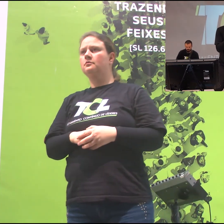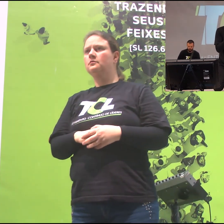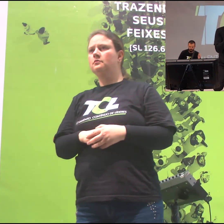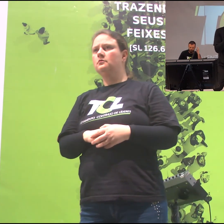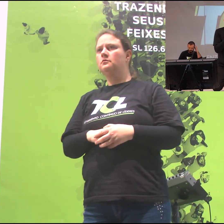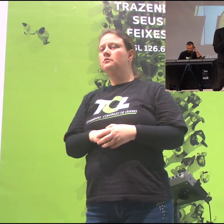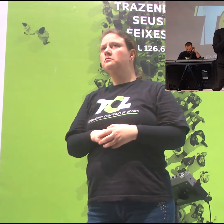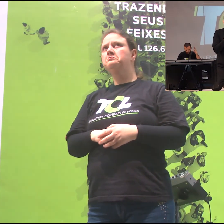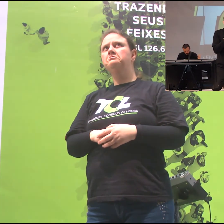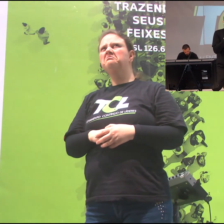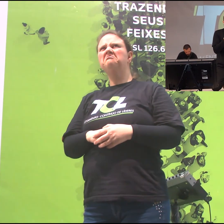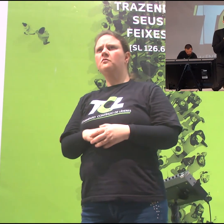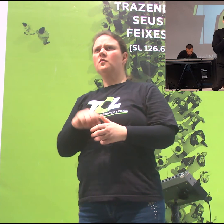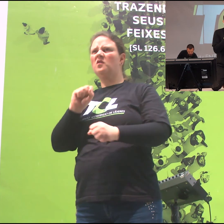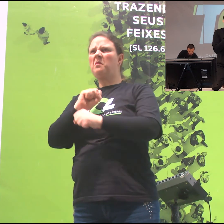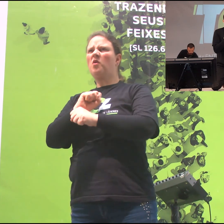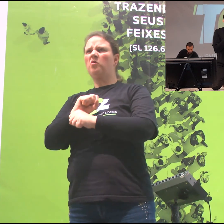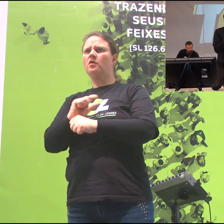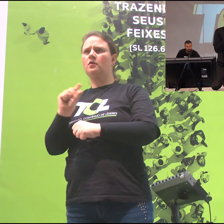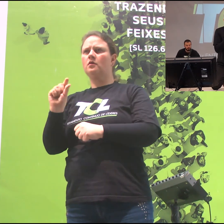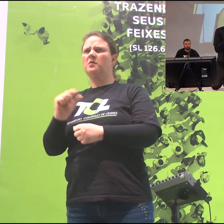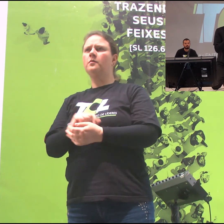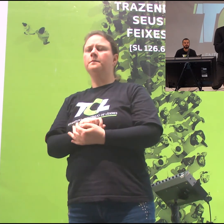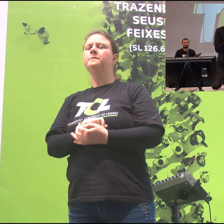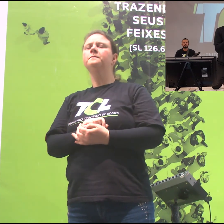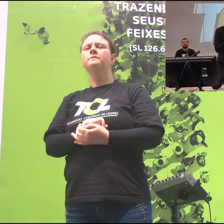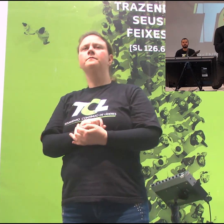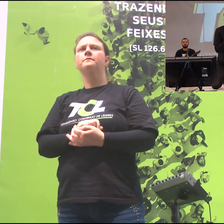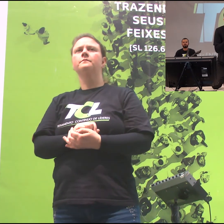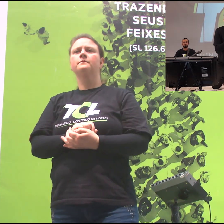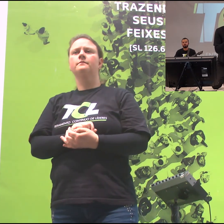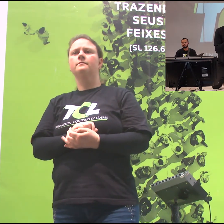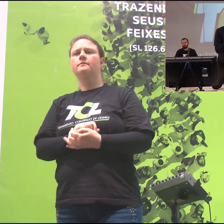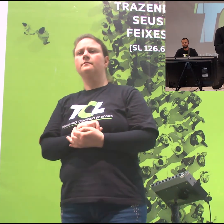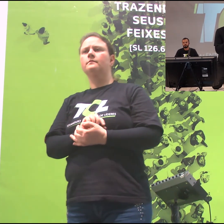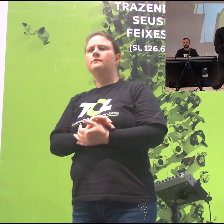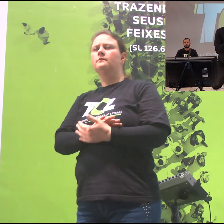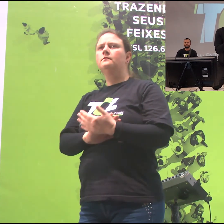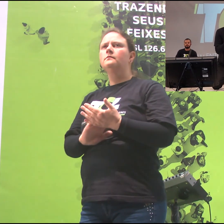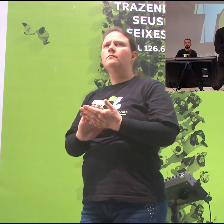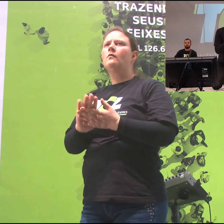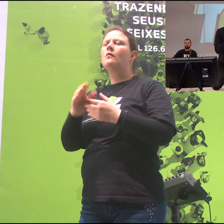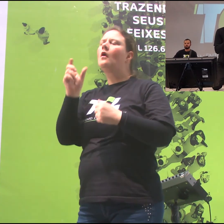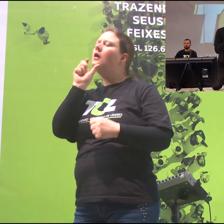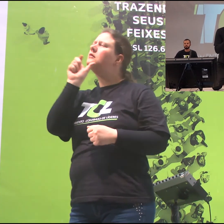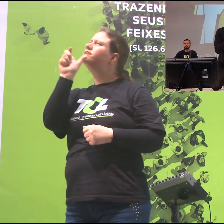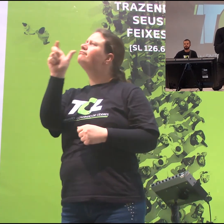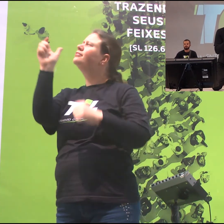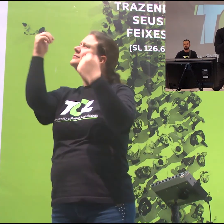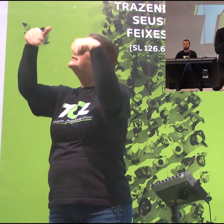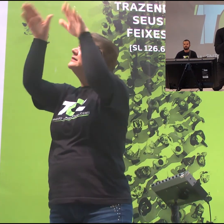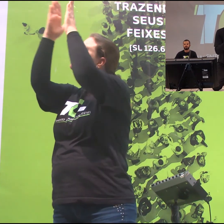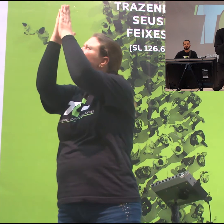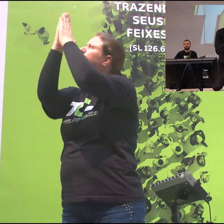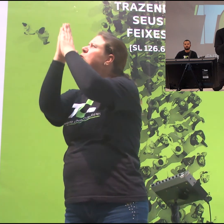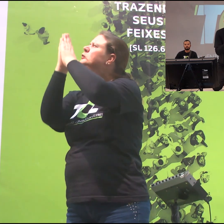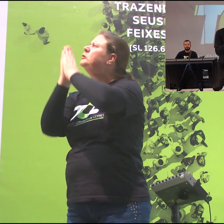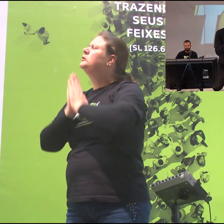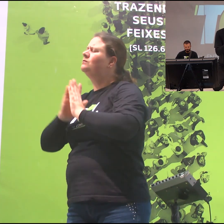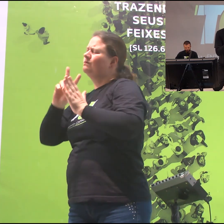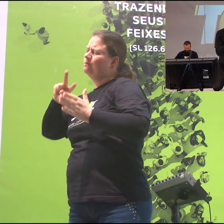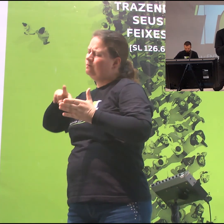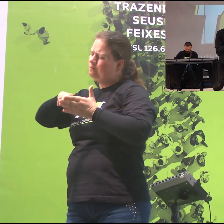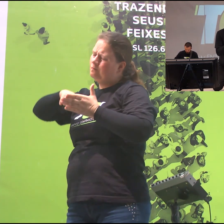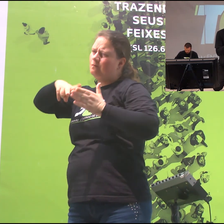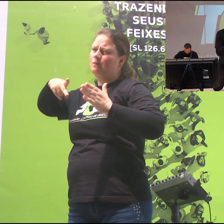frio, mas a palavra adoração, ela significa